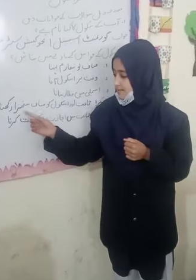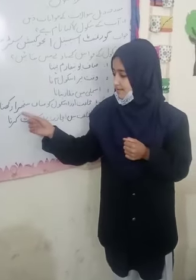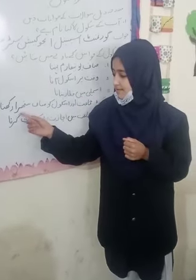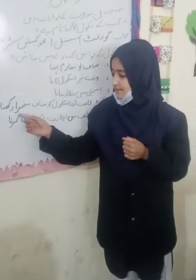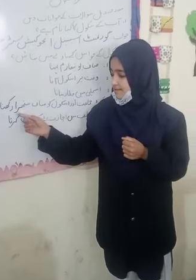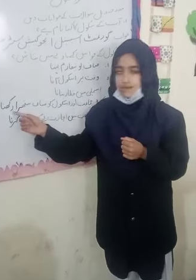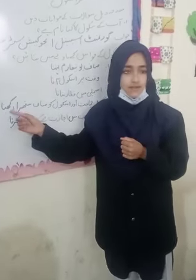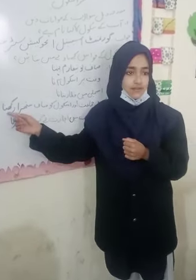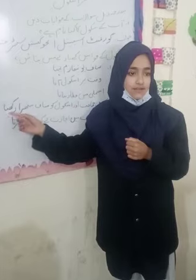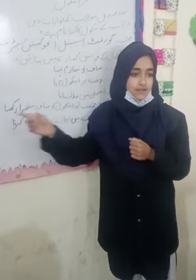सुथरा